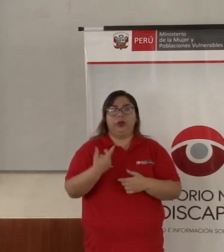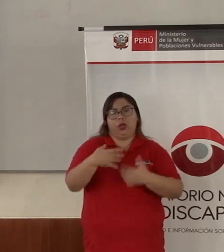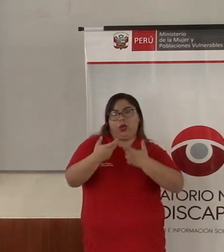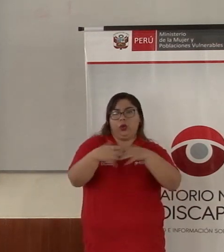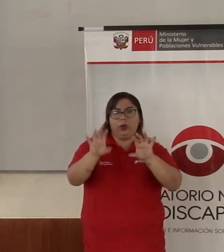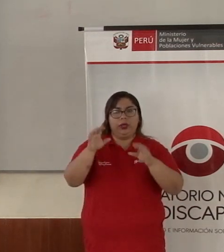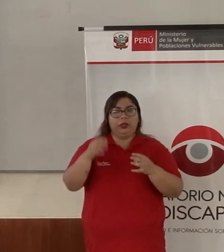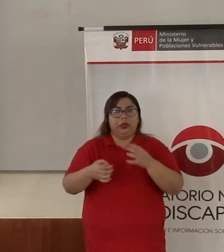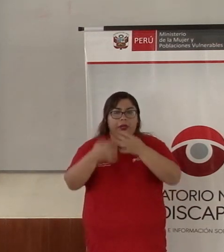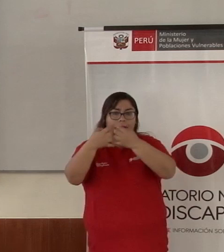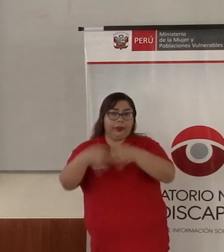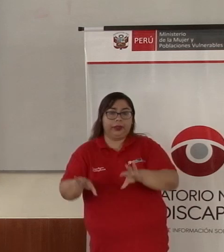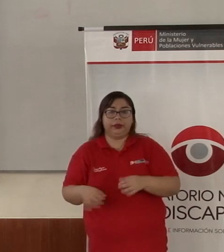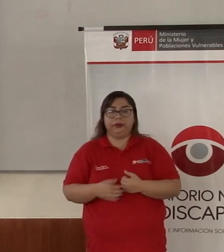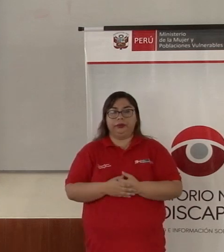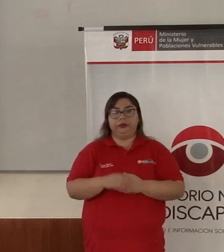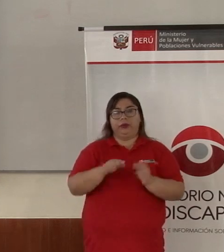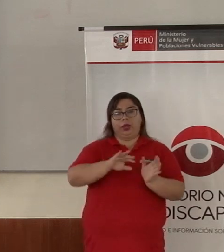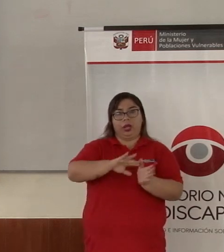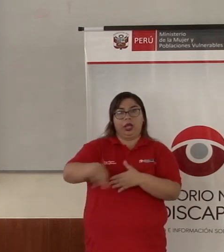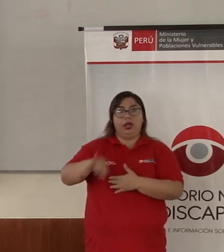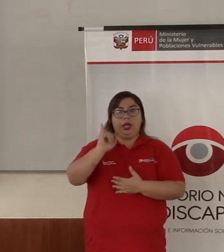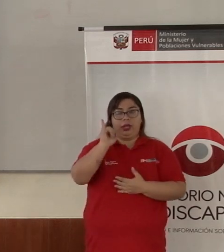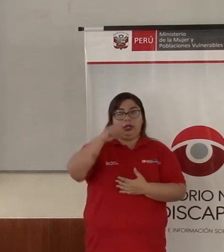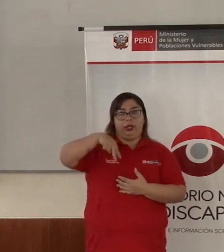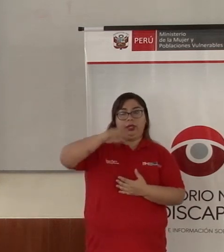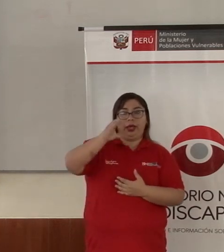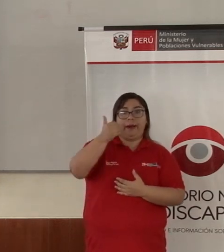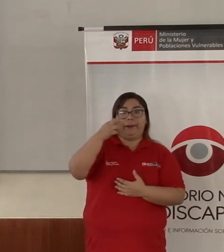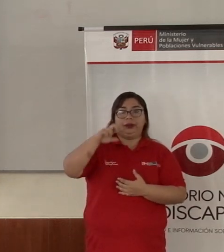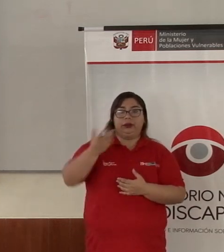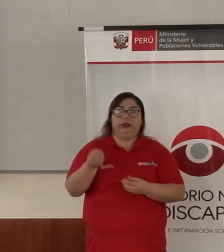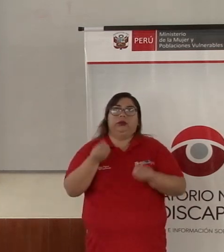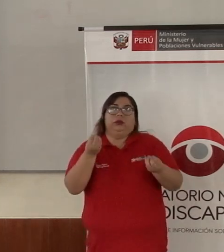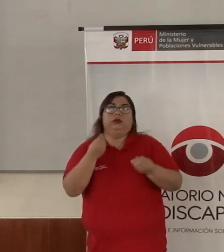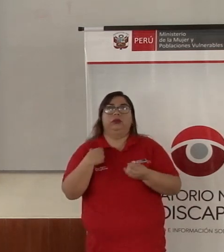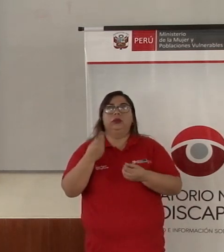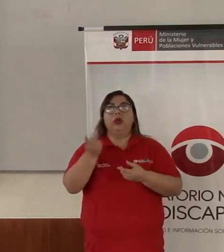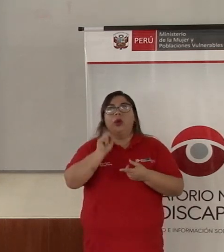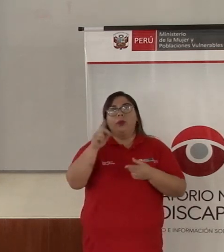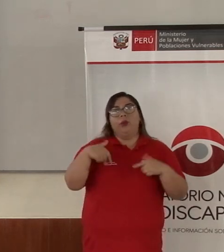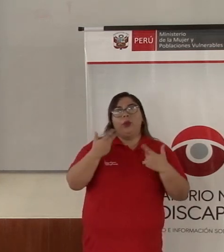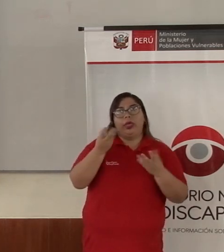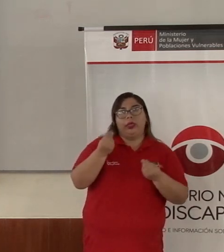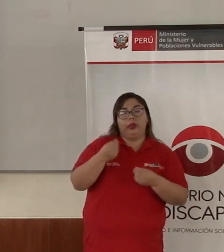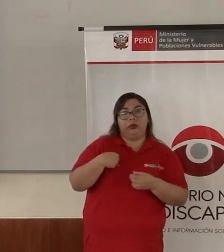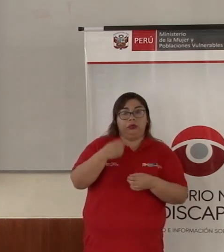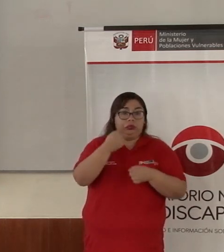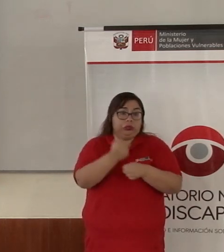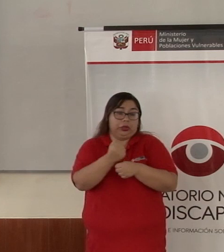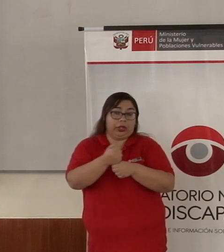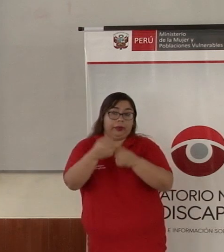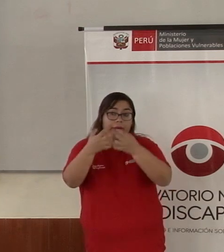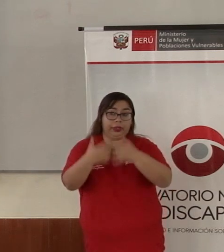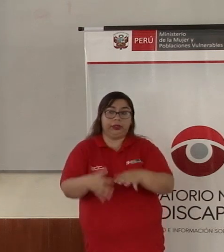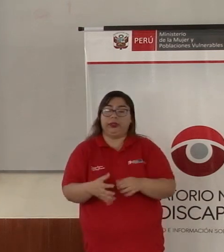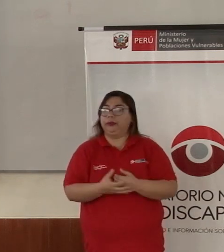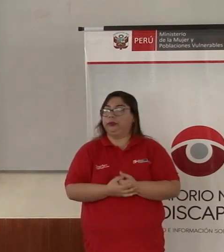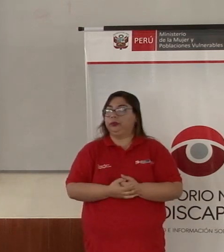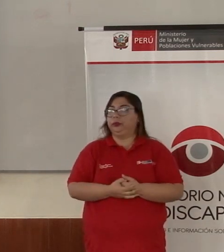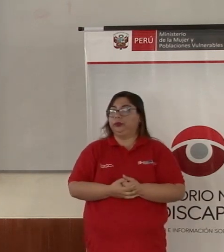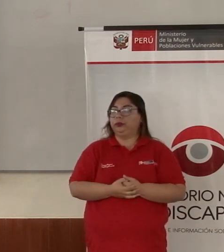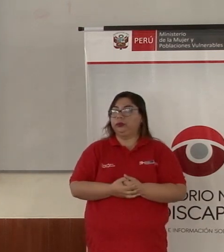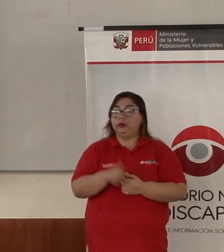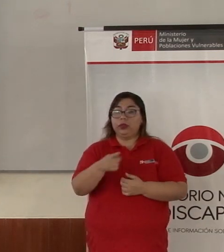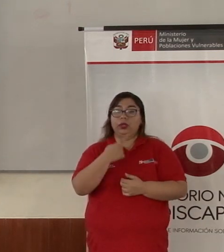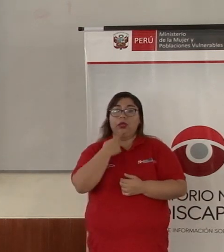negocio jurídico. La incapacidad era aquella persona que no tenía esta capacidad para realizar un negocio jurídico, ¿no?